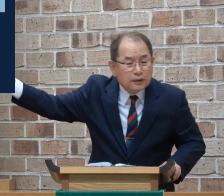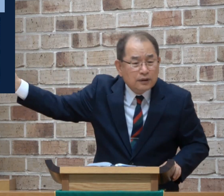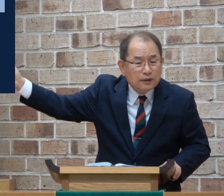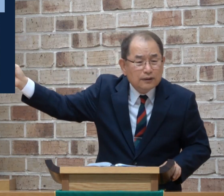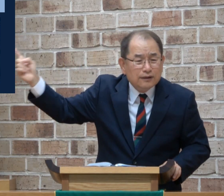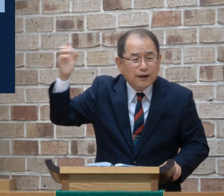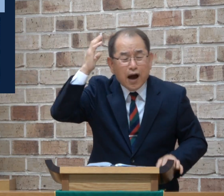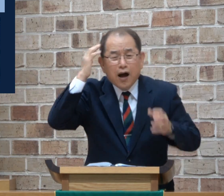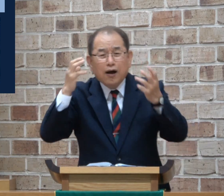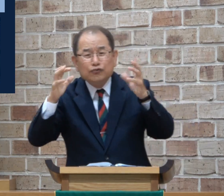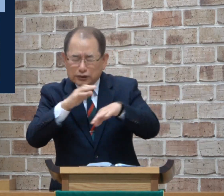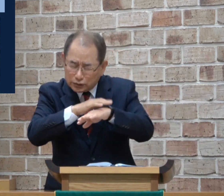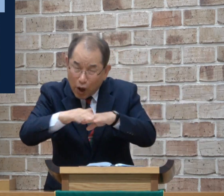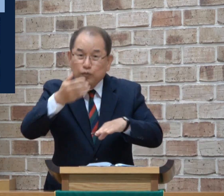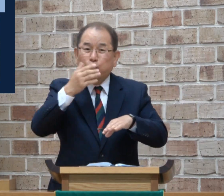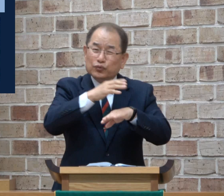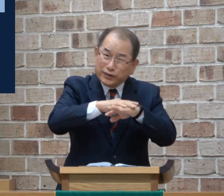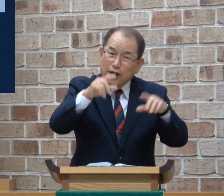먹고 잘 사는데